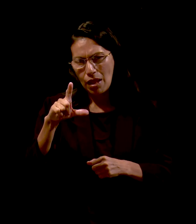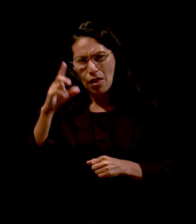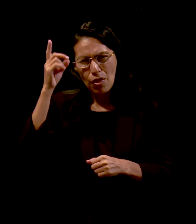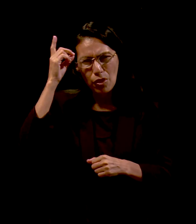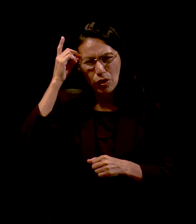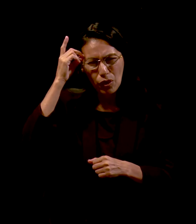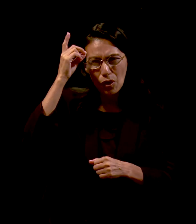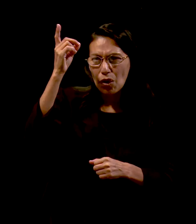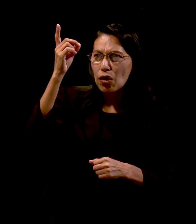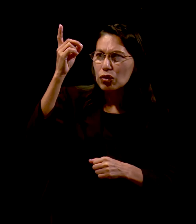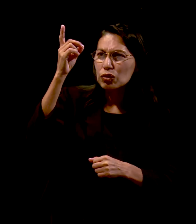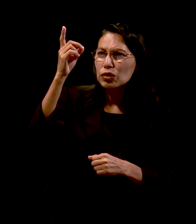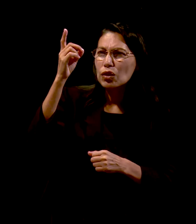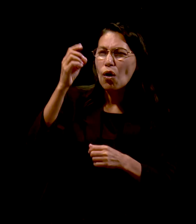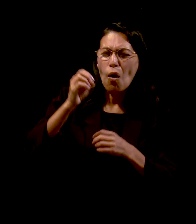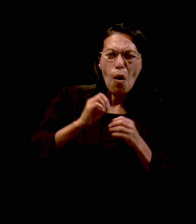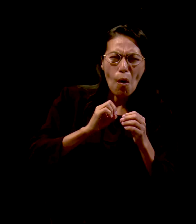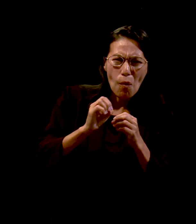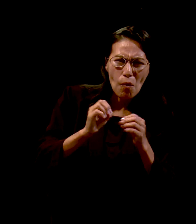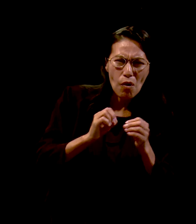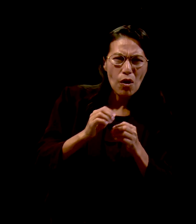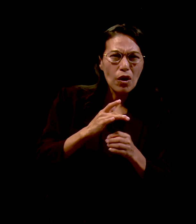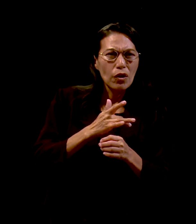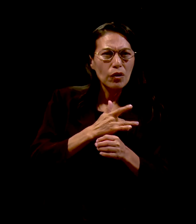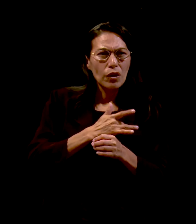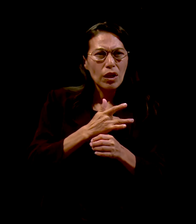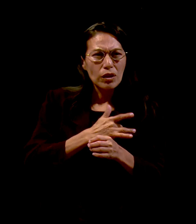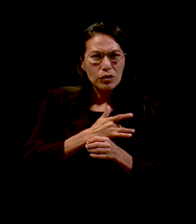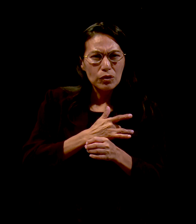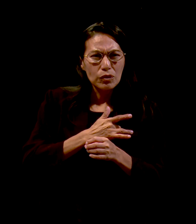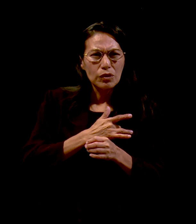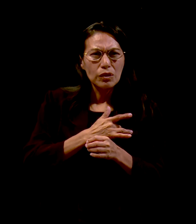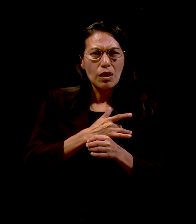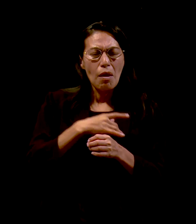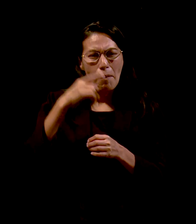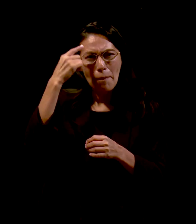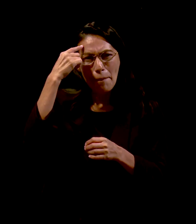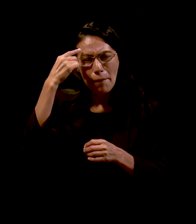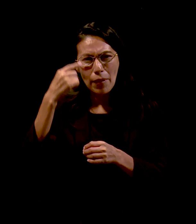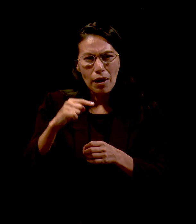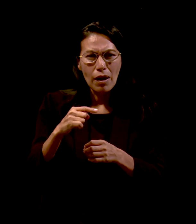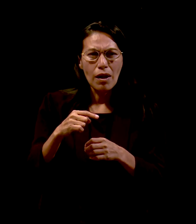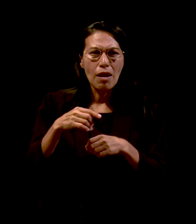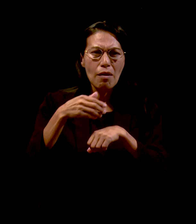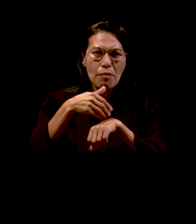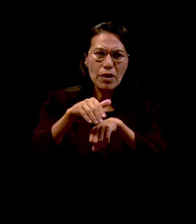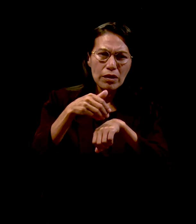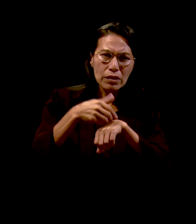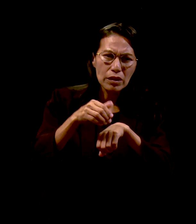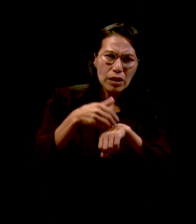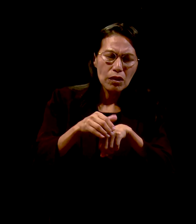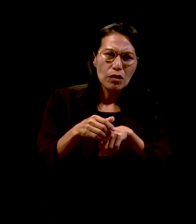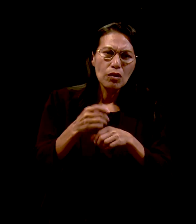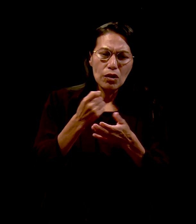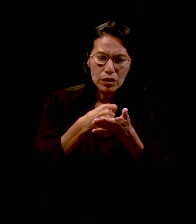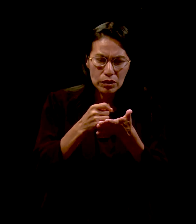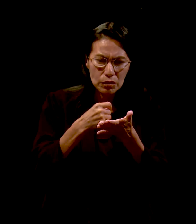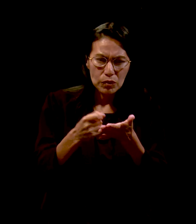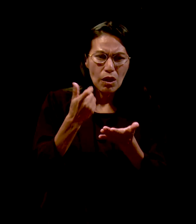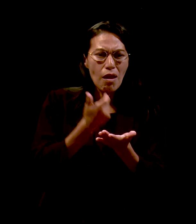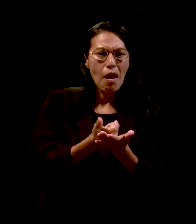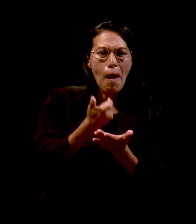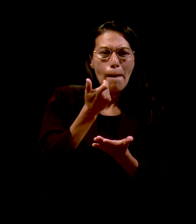contesto dios obró en uno son bondadosos para que fuera posible su matrícula de inscripción